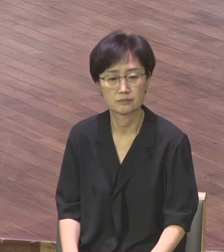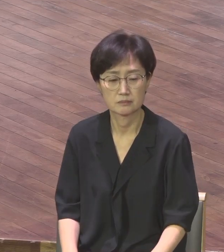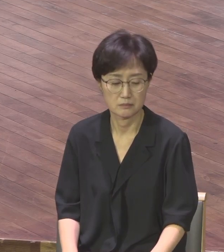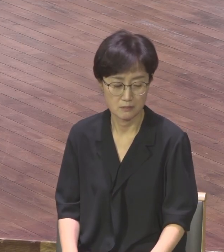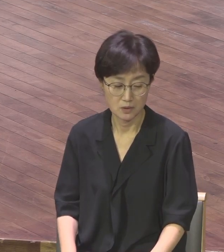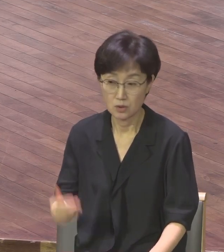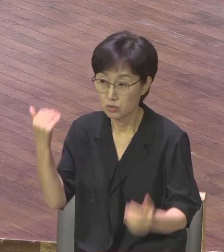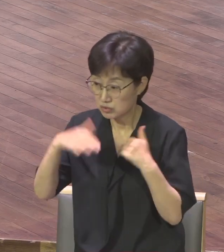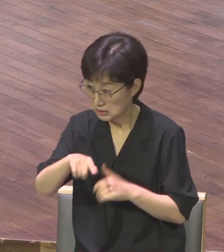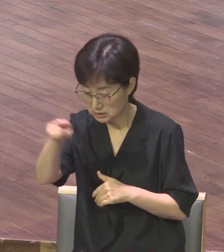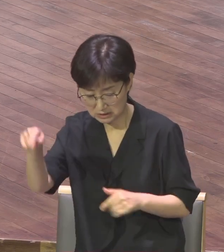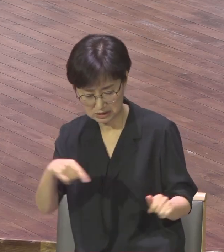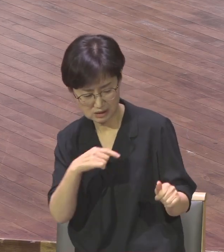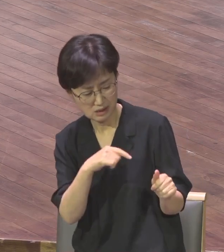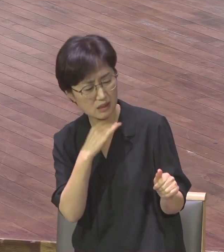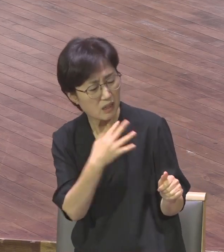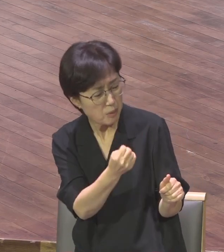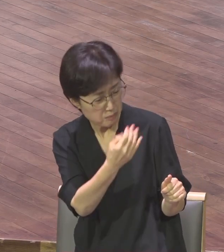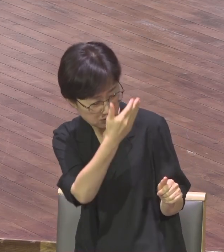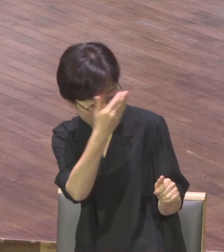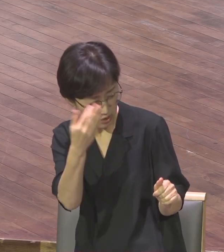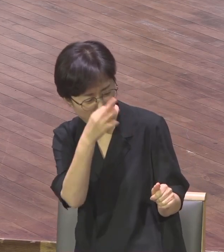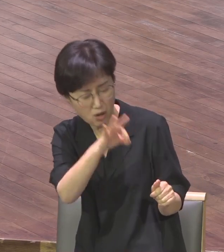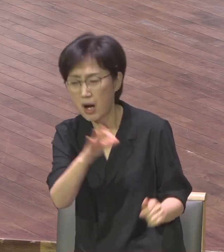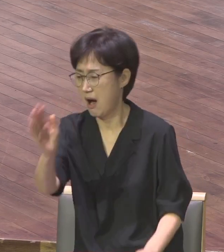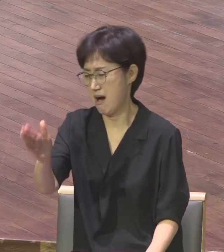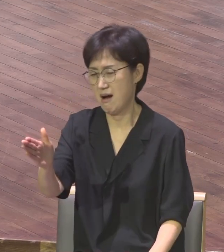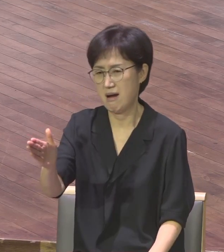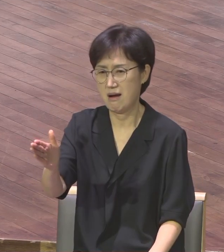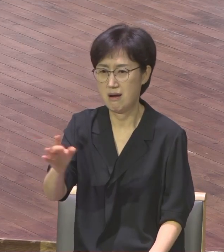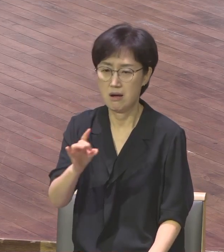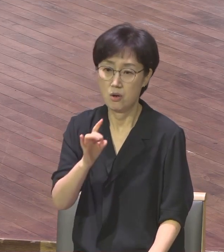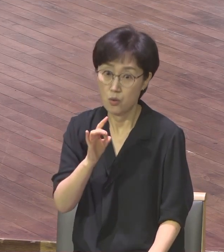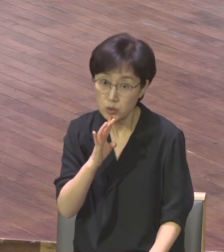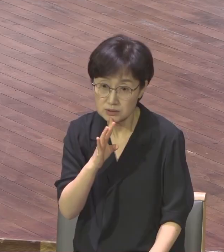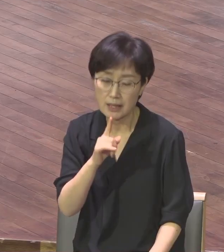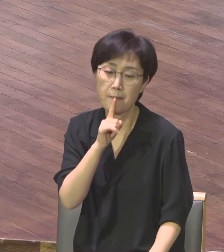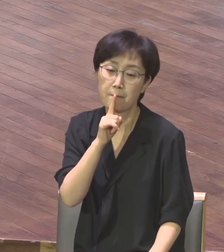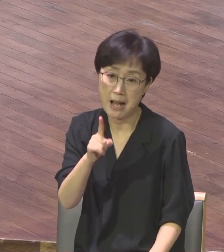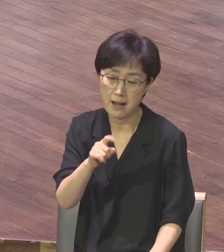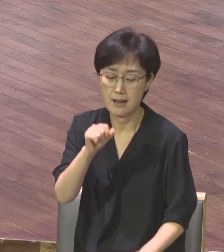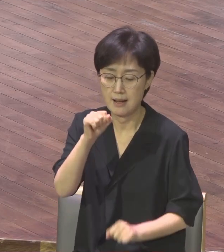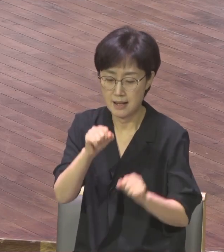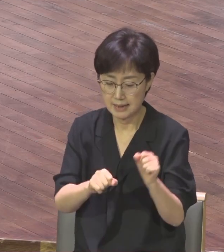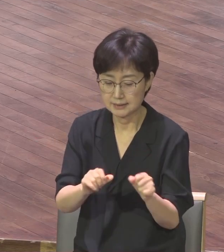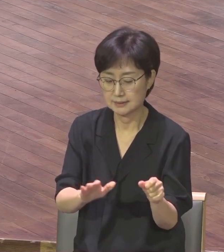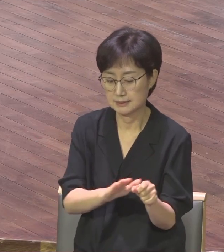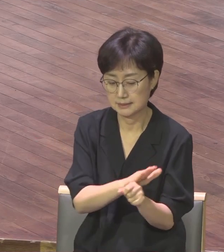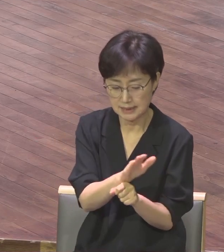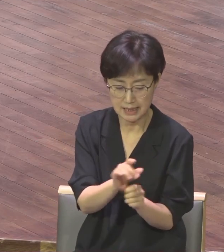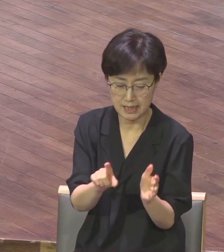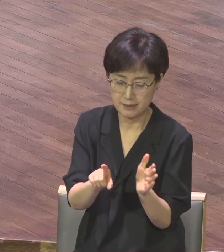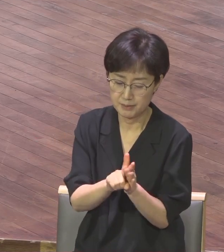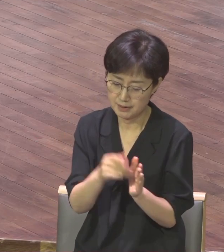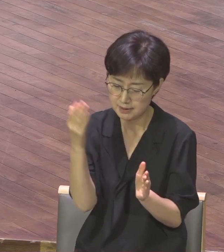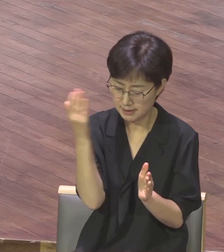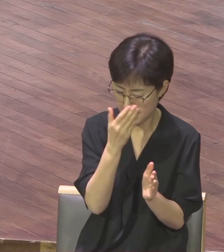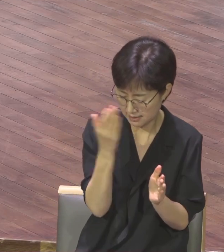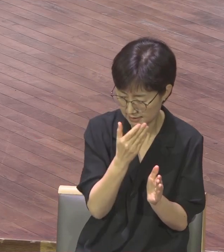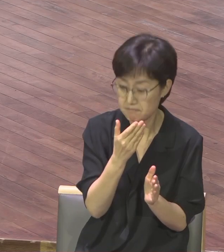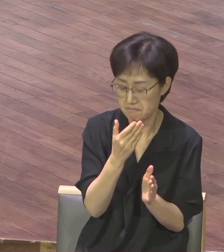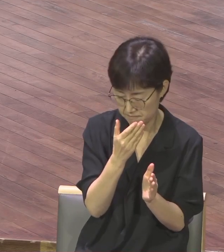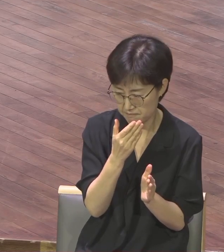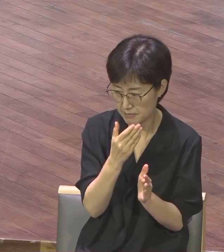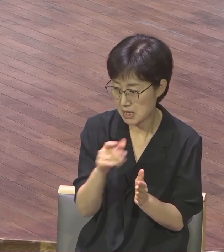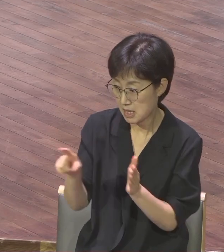너 연소함을 없인 여기지 못하게 하고 오직 말과 행실과 사랑과 믿음과 정절에 있어서